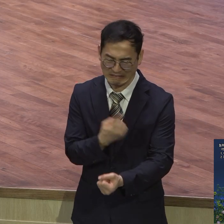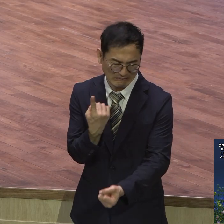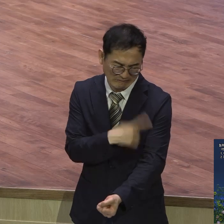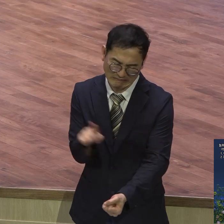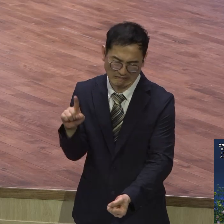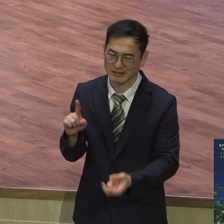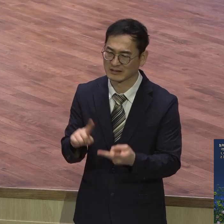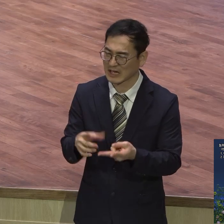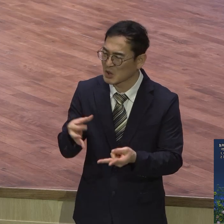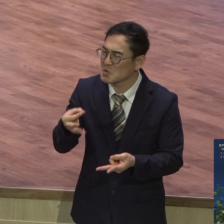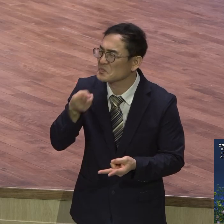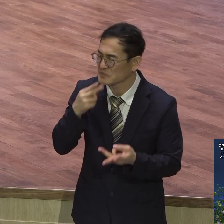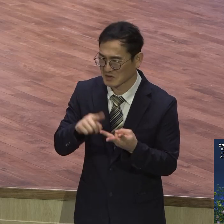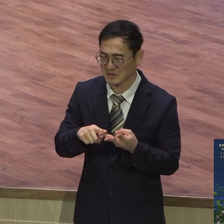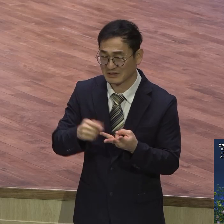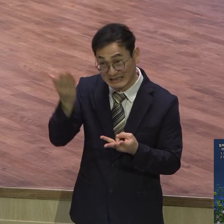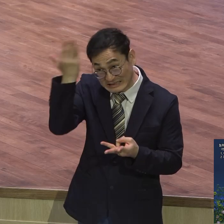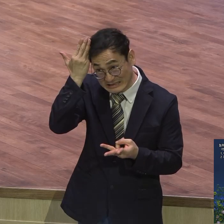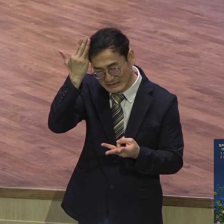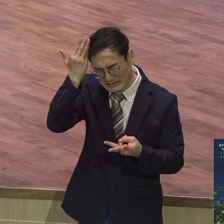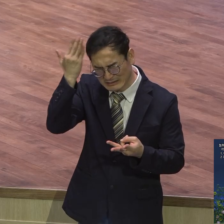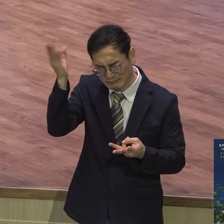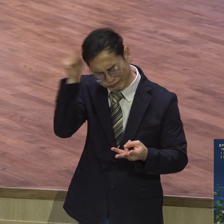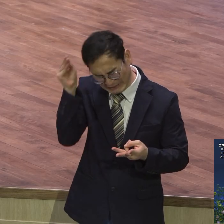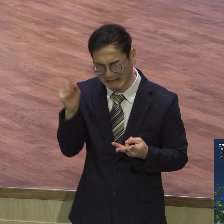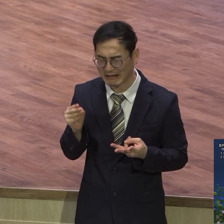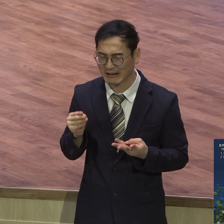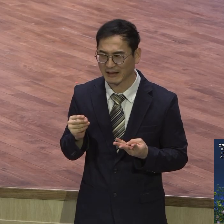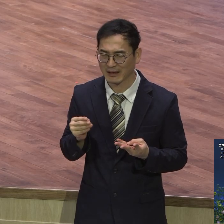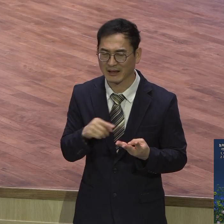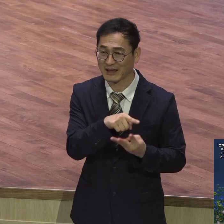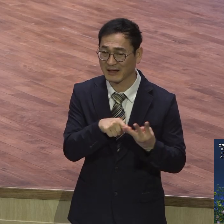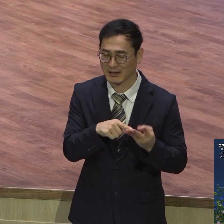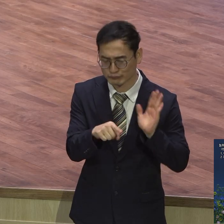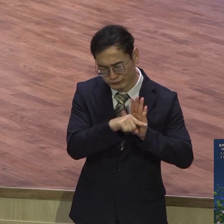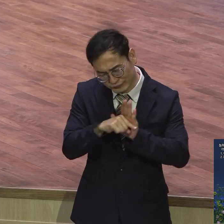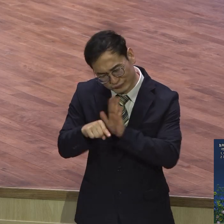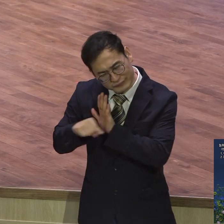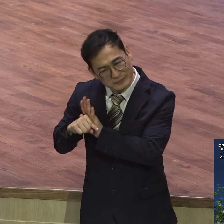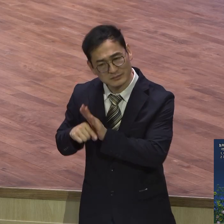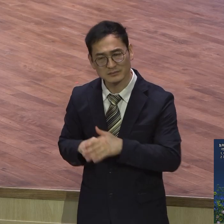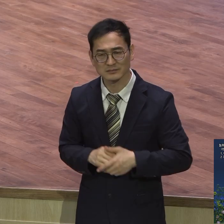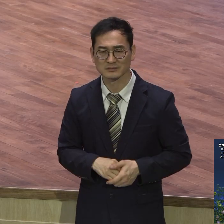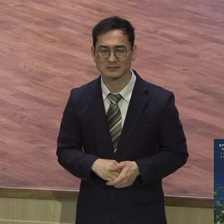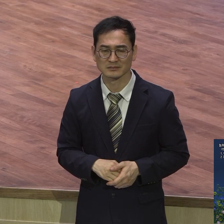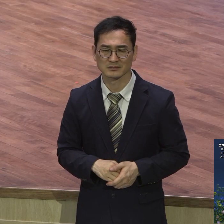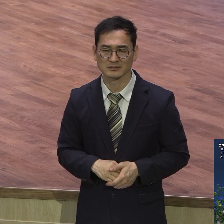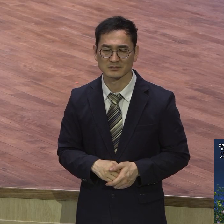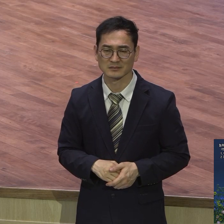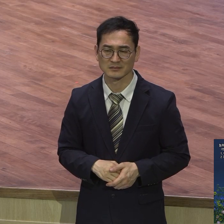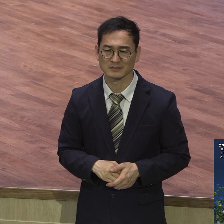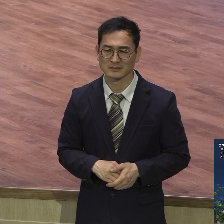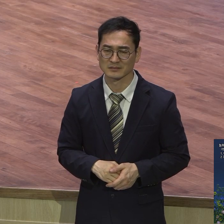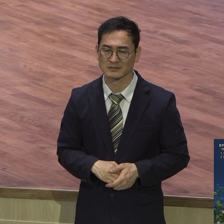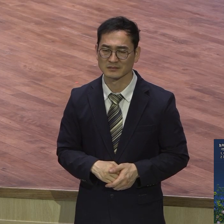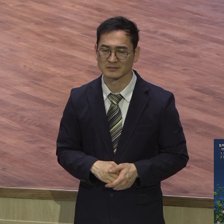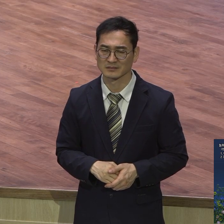가진 게 없었어 나는 아는 게 없었어 이미 증거에요 이미 증거에요 알면 얼마나 많이 알아요 가진 얼마나 가졌어요